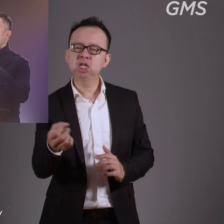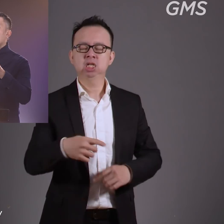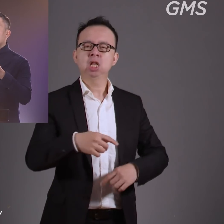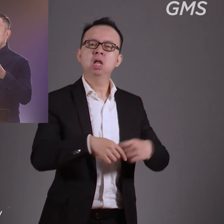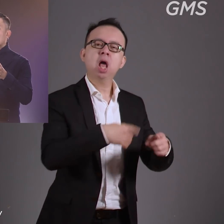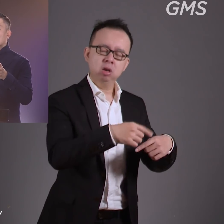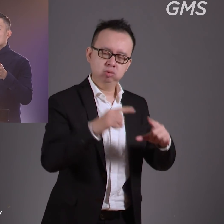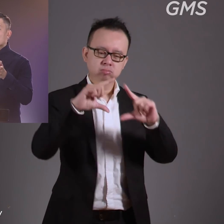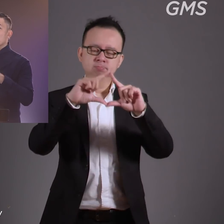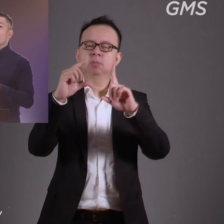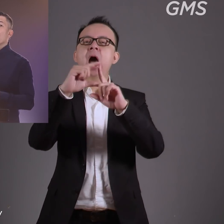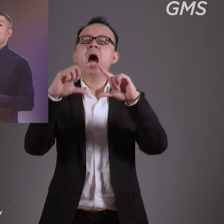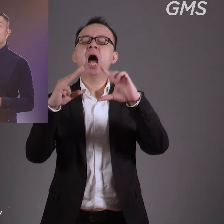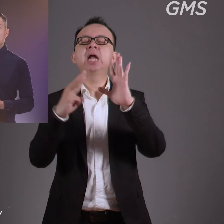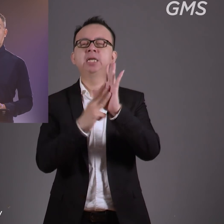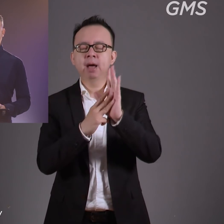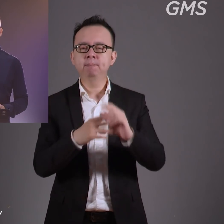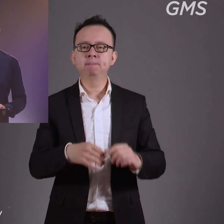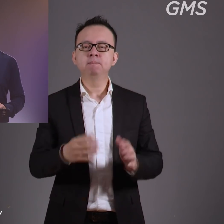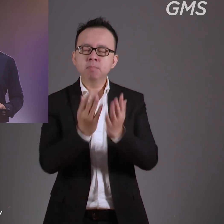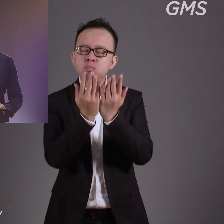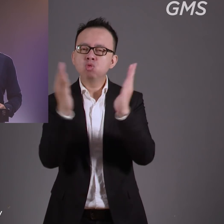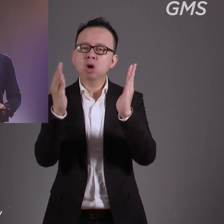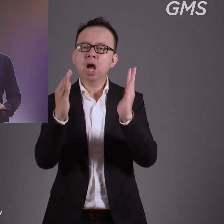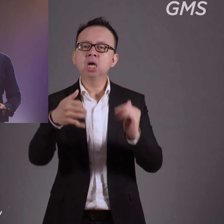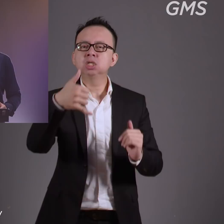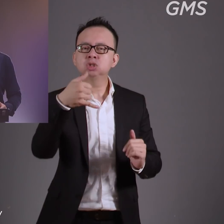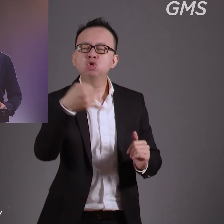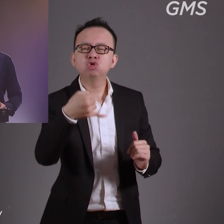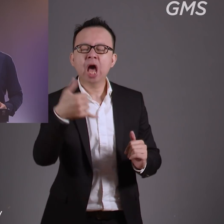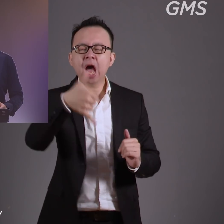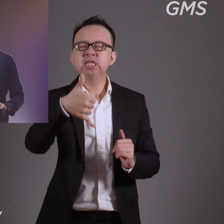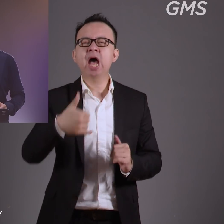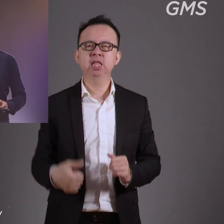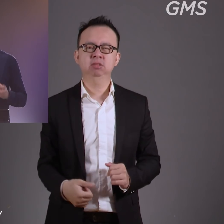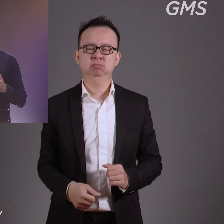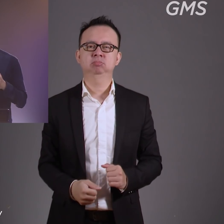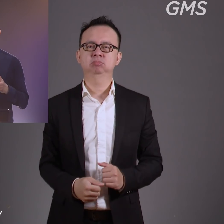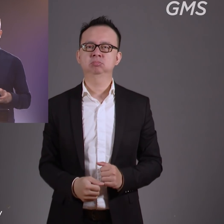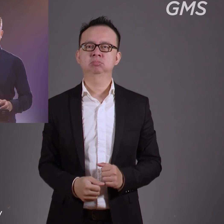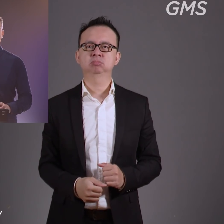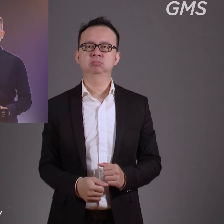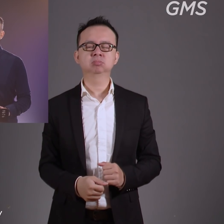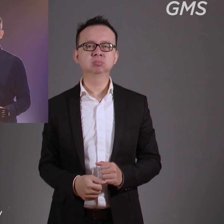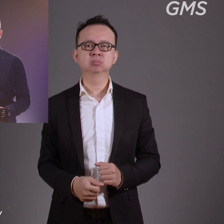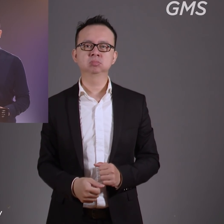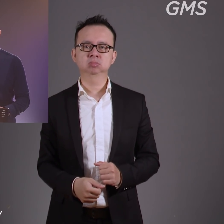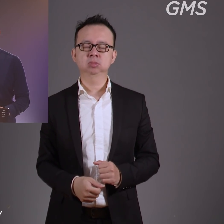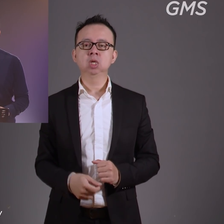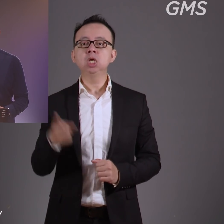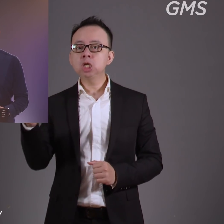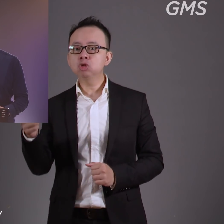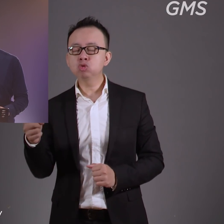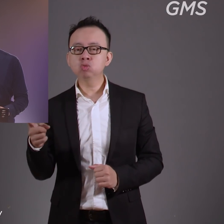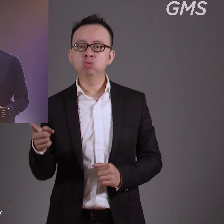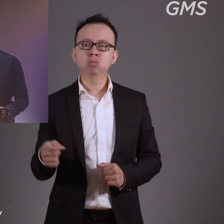membuka celah sehingga family tree atau keturunannya dikutuki. Kejadian itu adalah satu musibah